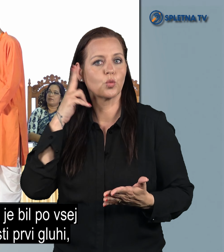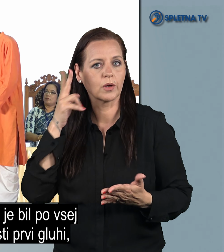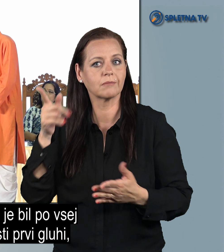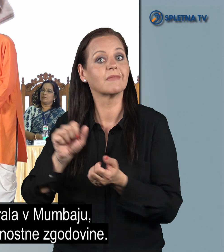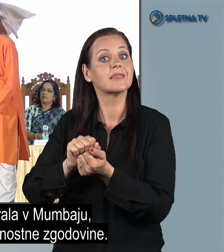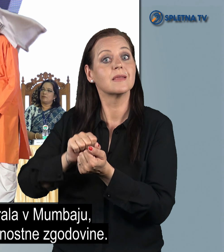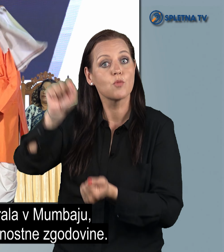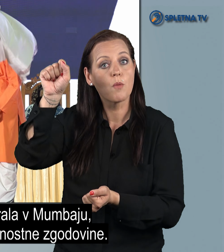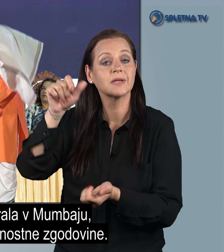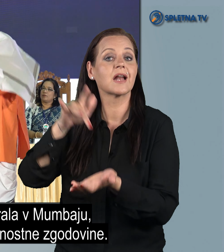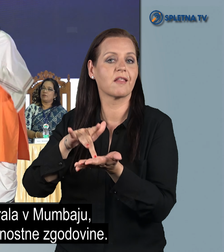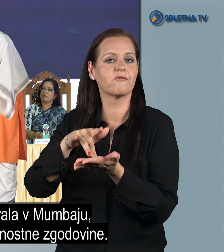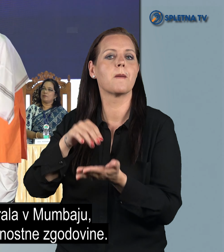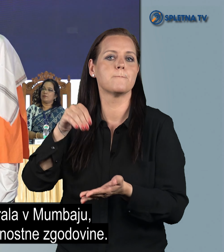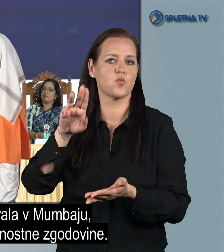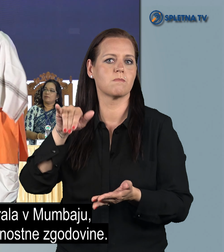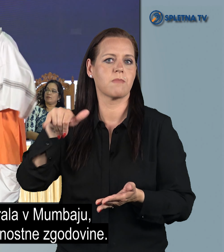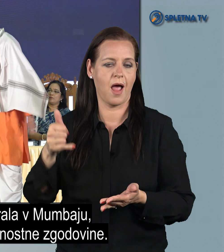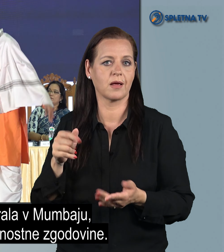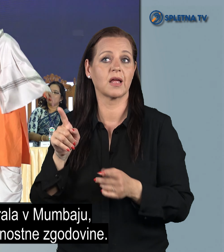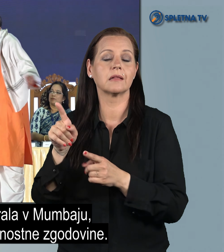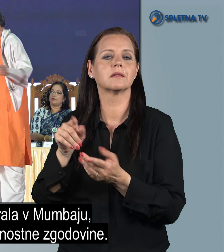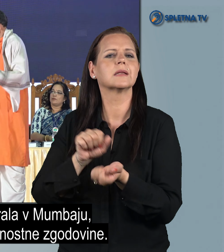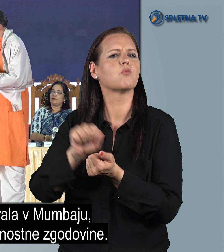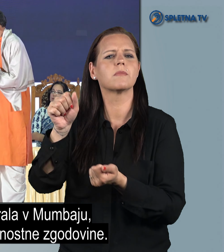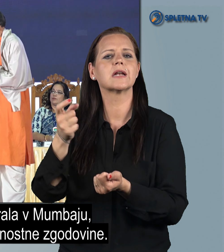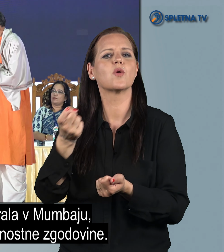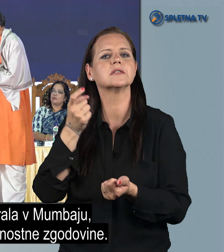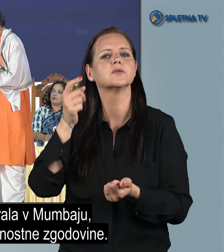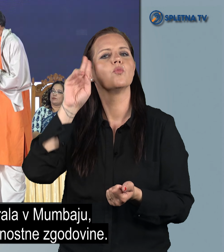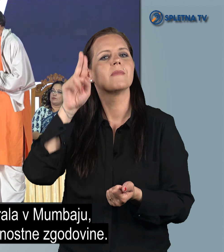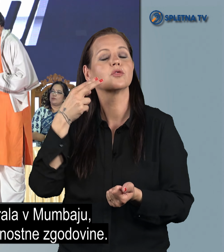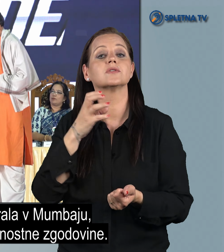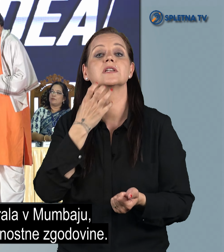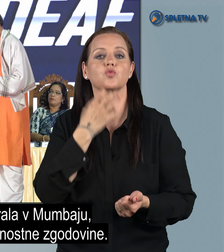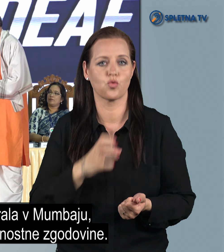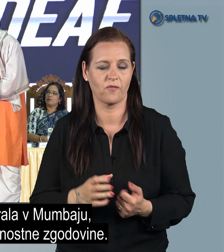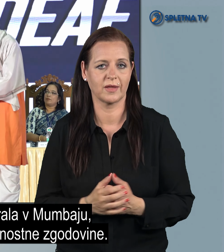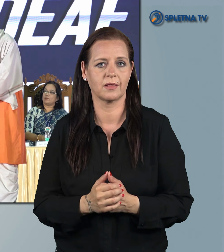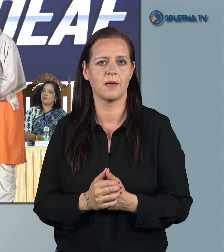prvi gluhi, ki je diplomiral v Mumbaju, in sicer iz umetnostne zgodovine.